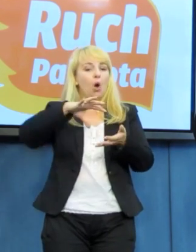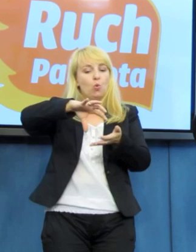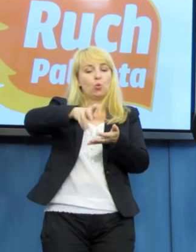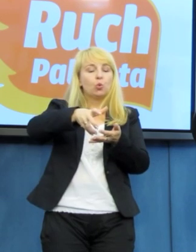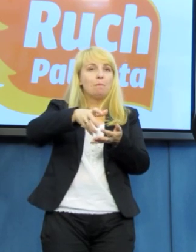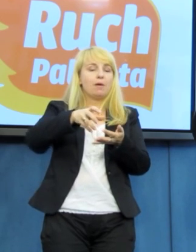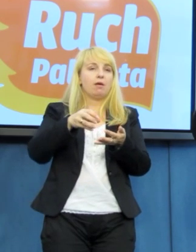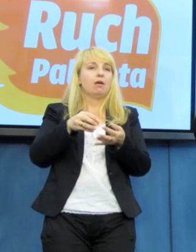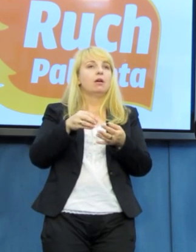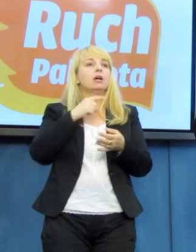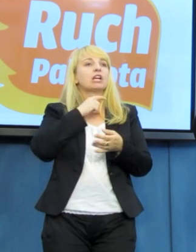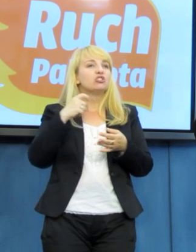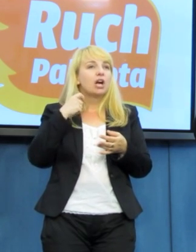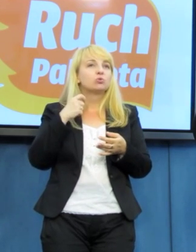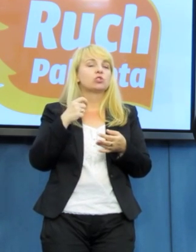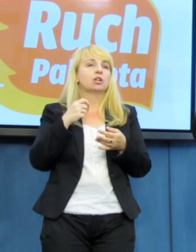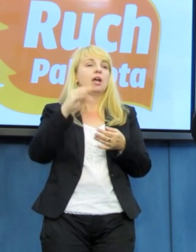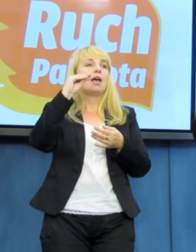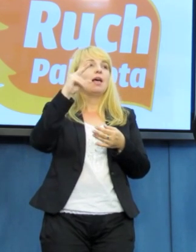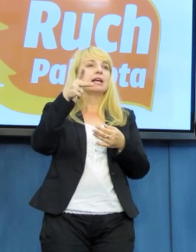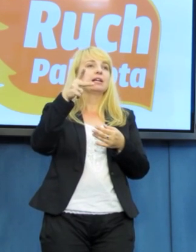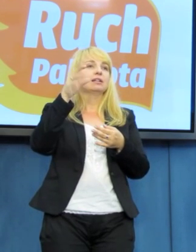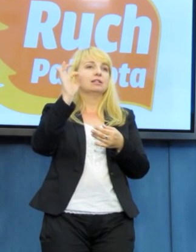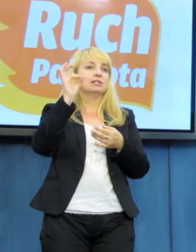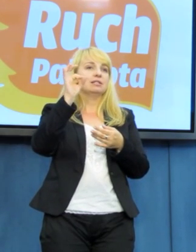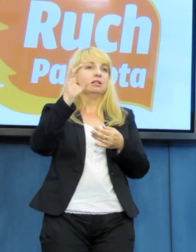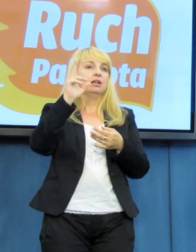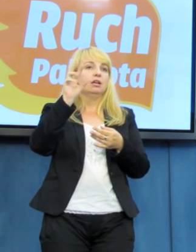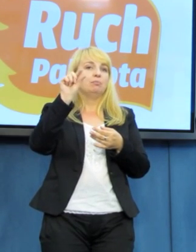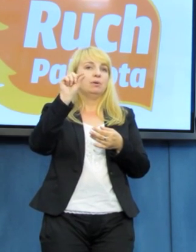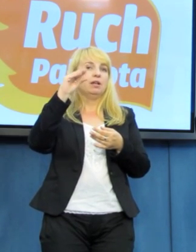są opłacani również z pieniędzy Polskiej Akademii Nauk.